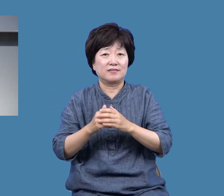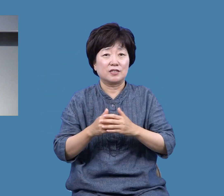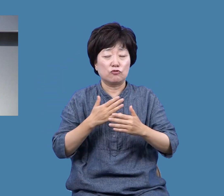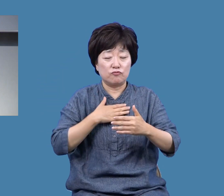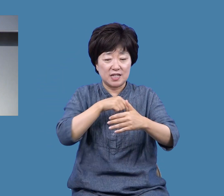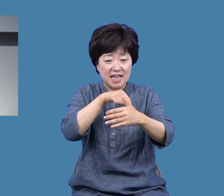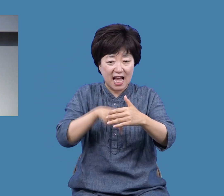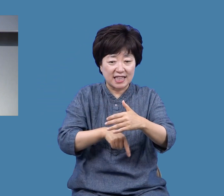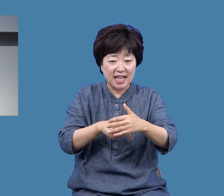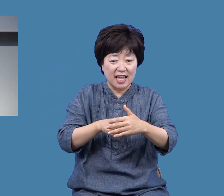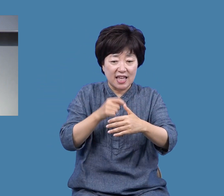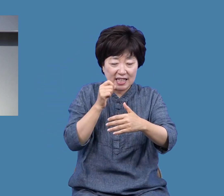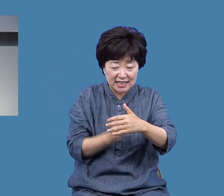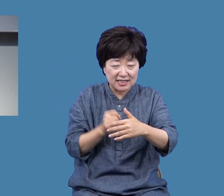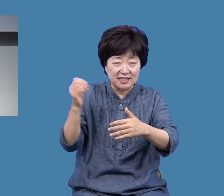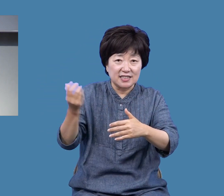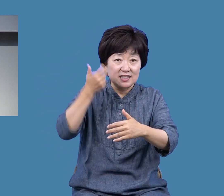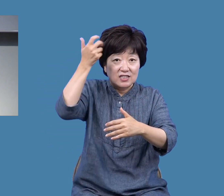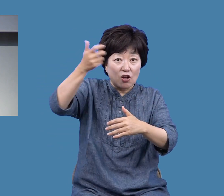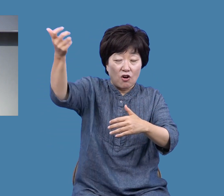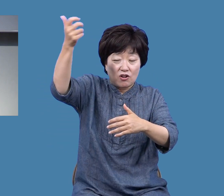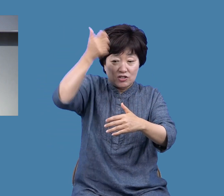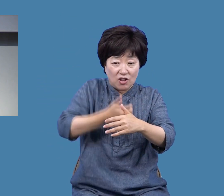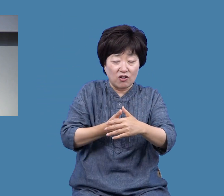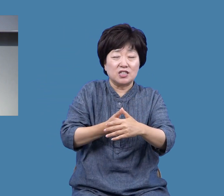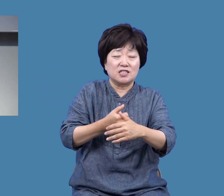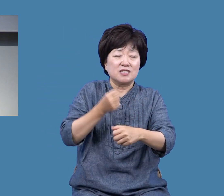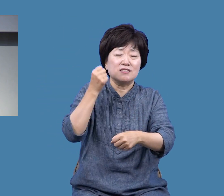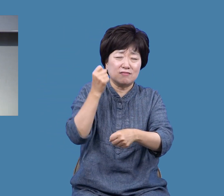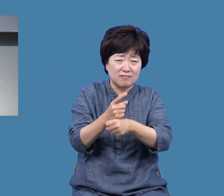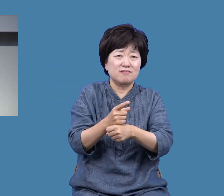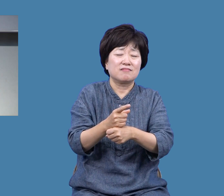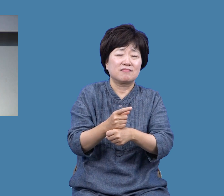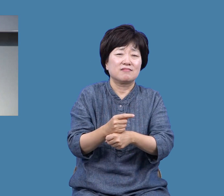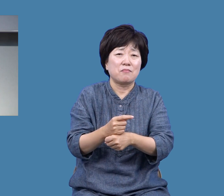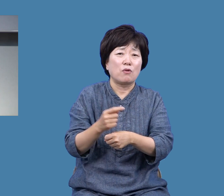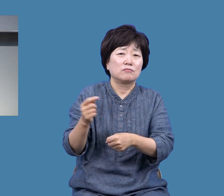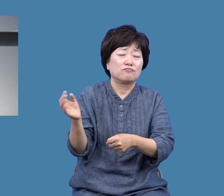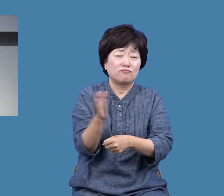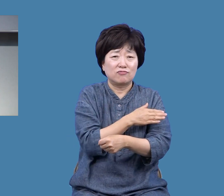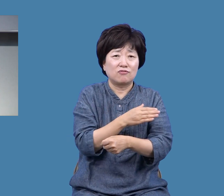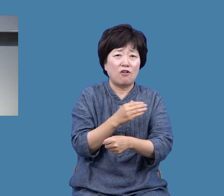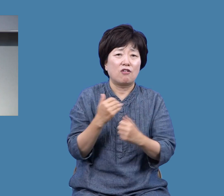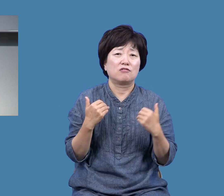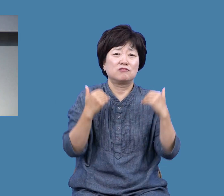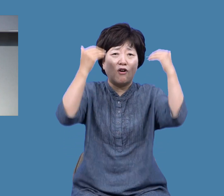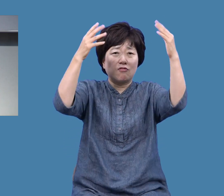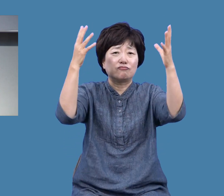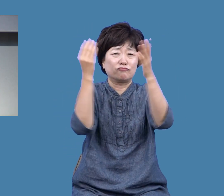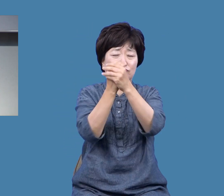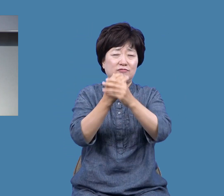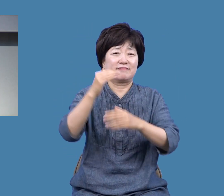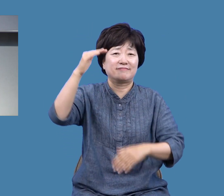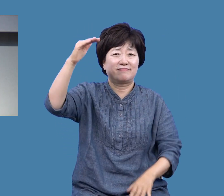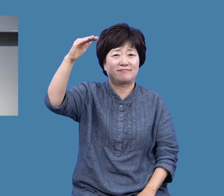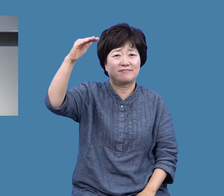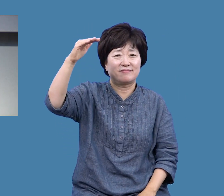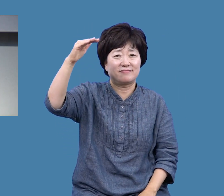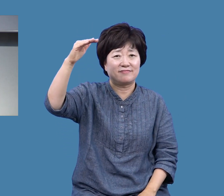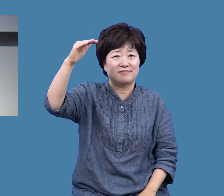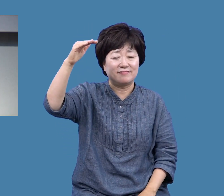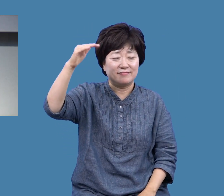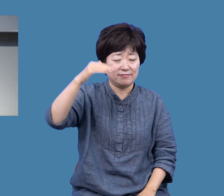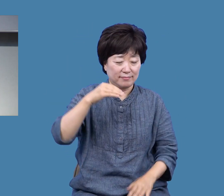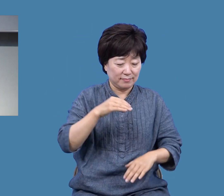성령님이세요. 하나님의 영이시기 때문에 더 이상 성숙해질 것도 없어. 그냥 처음부터 완전해. 그런데 문제는 우리의 몸인 거지. 몸.